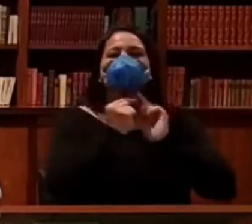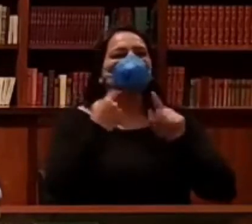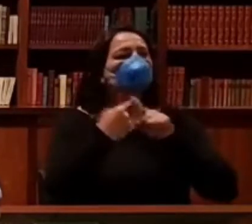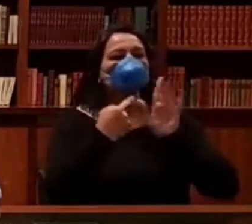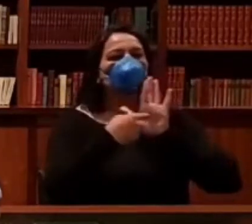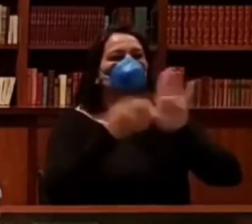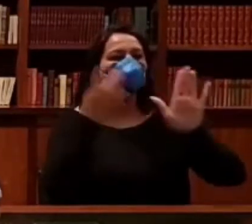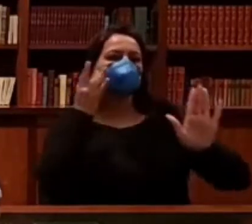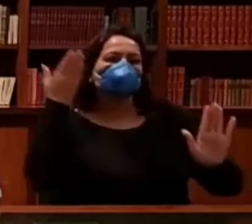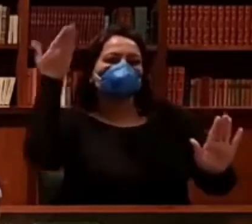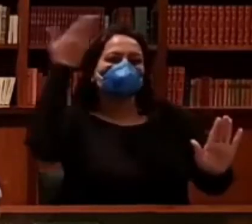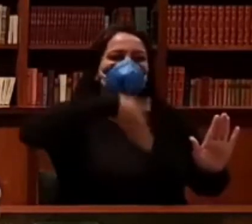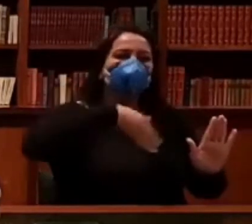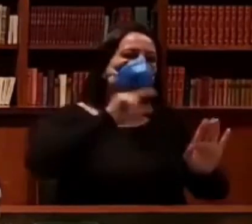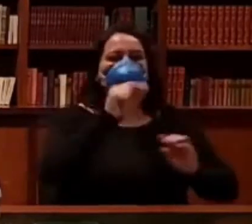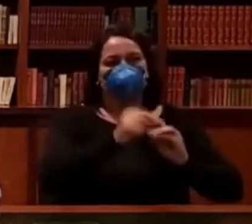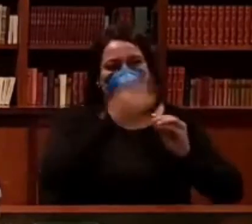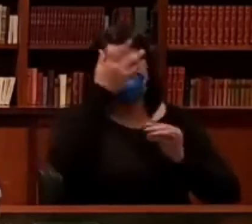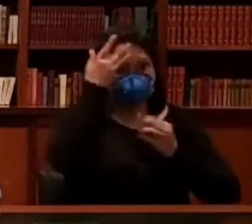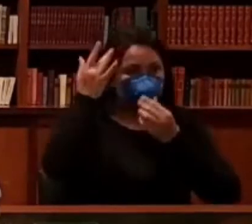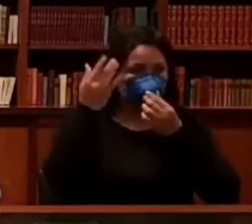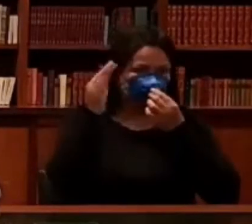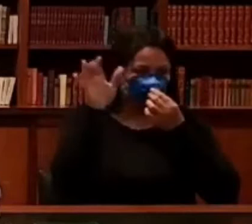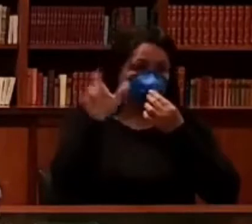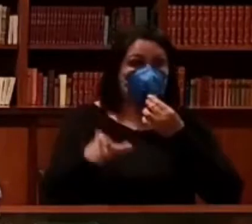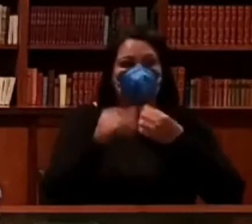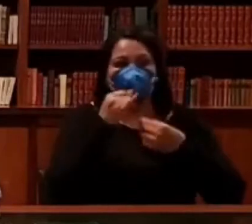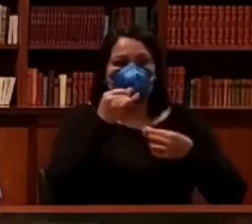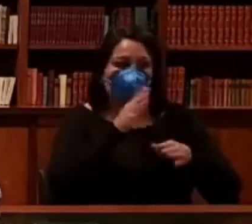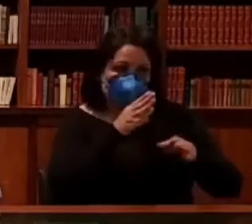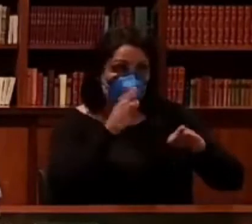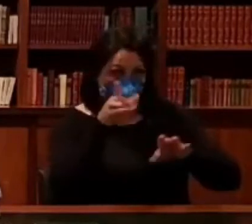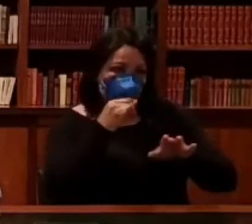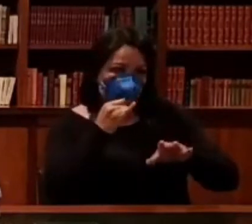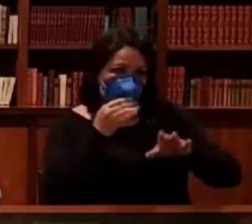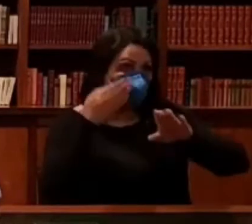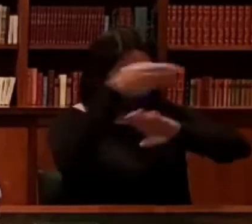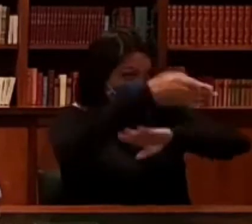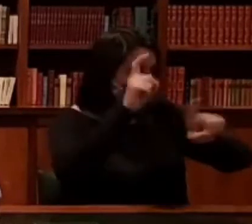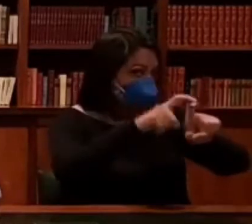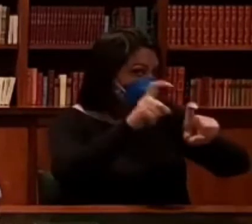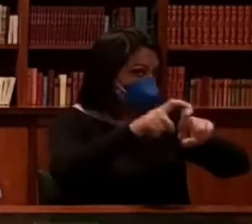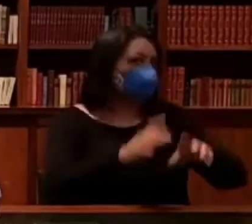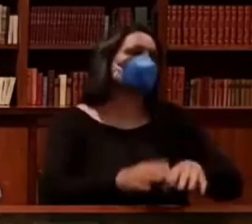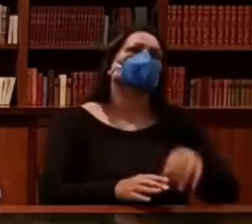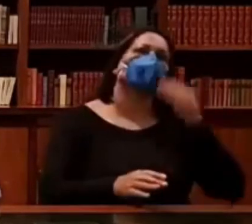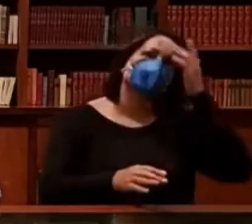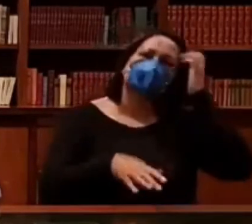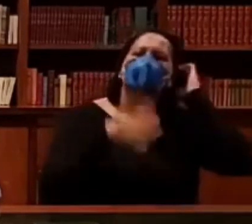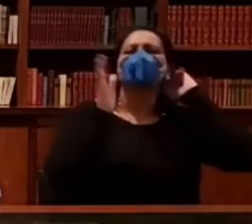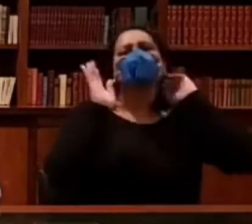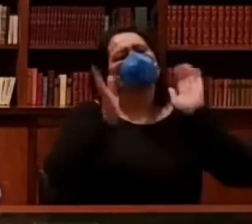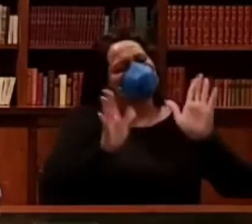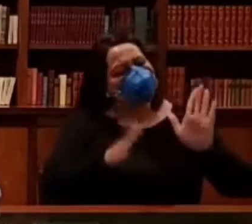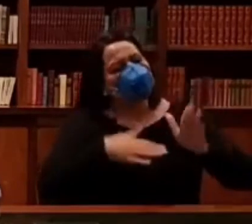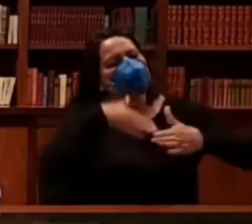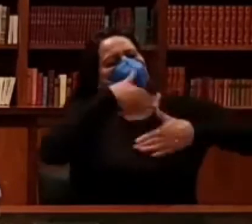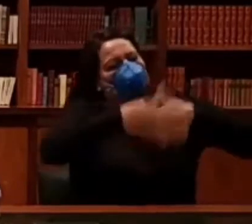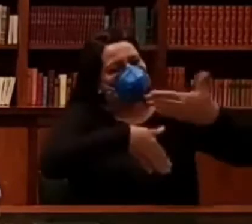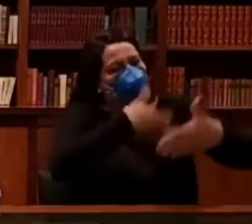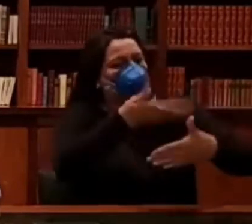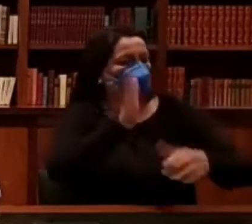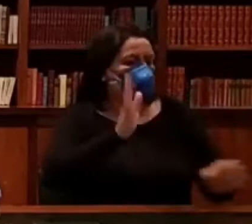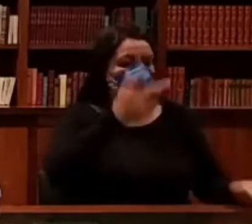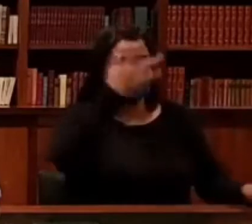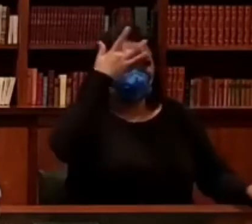gente mostrar como é que as pessoas, por exemplo, se você for num médico e tiver, olha, eu tive todo esse processo aqui, a